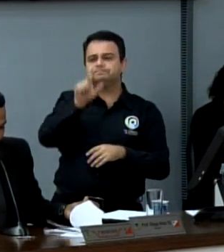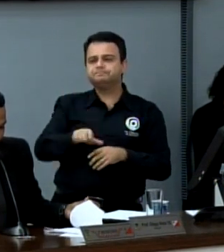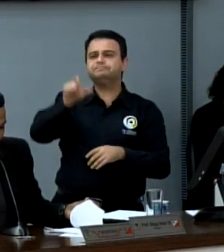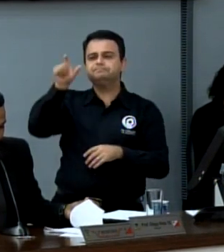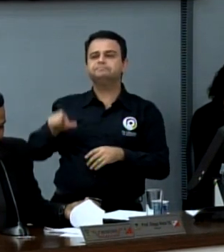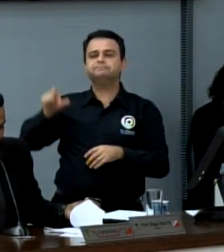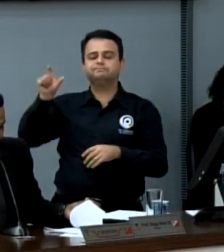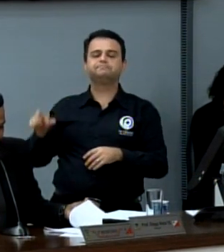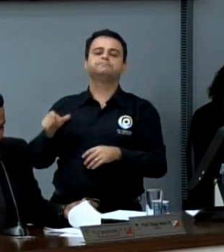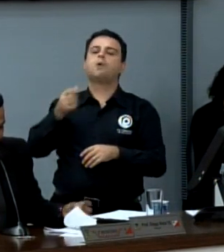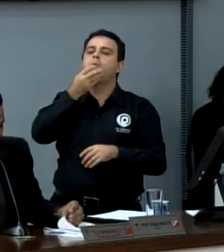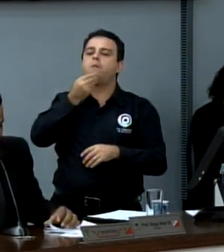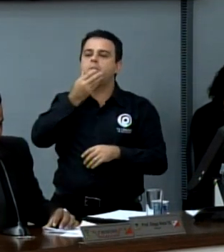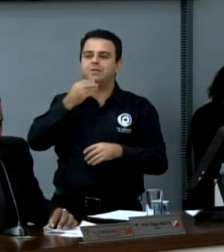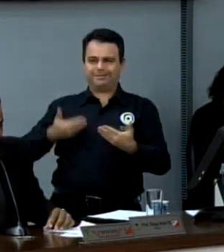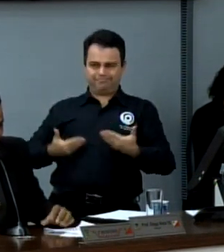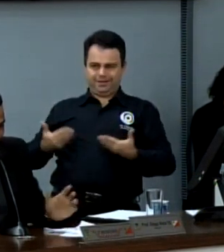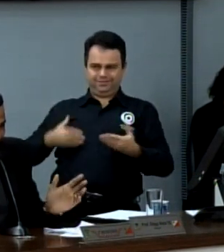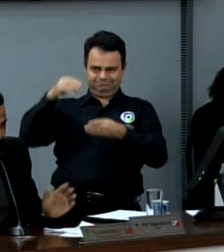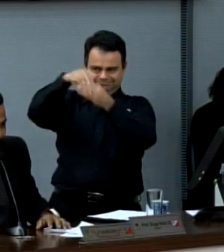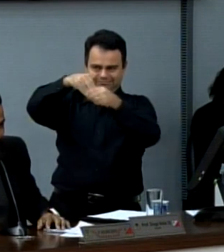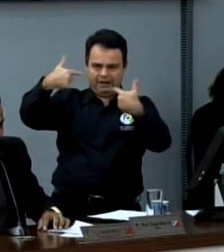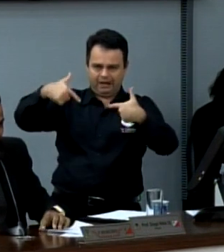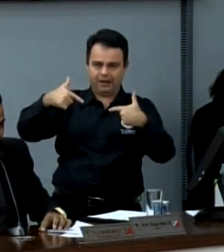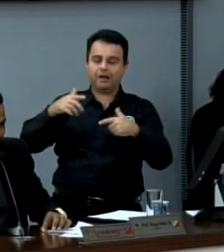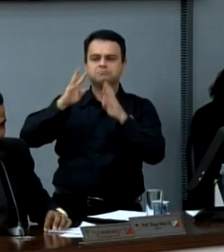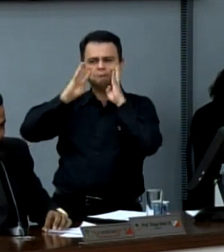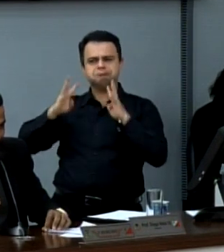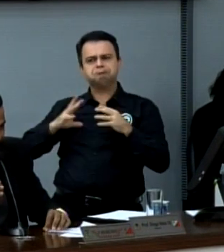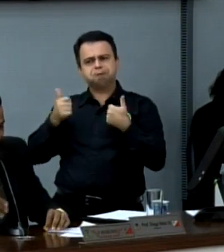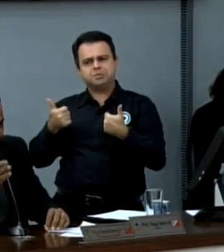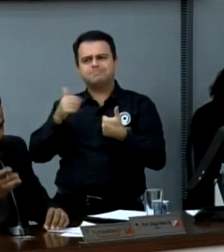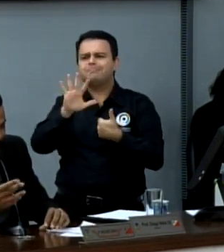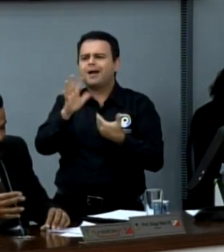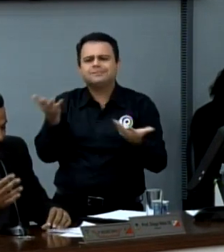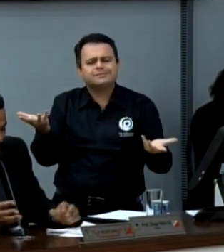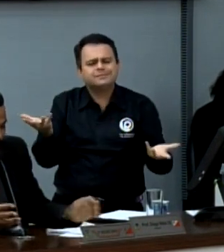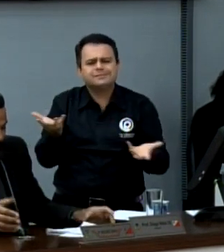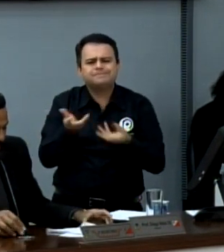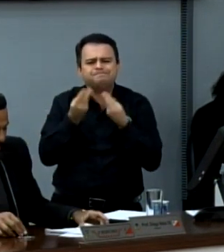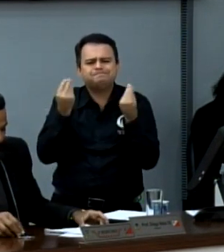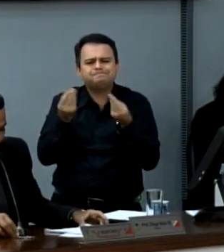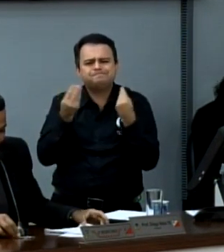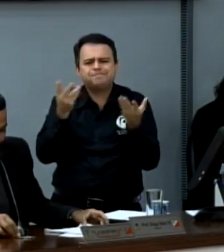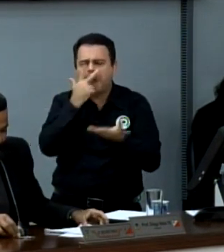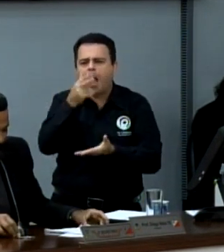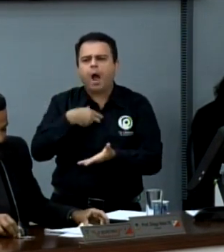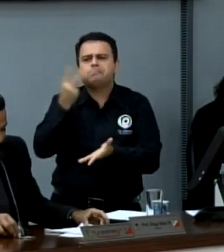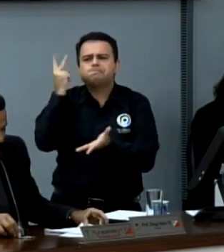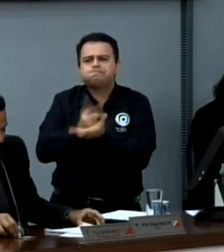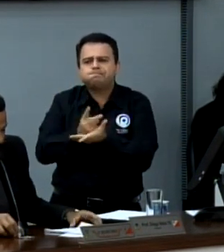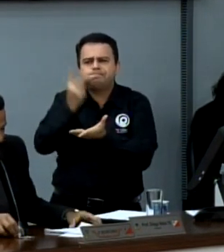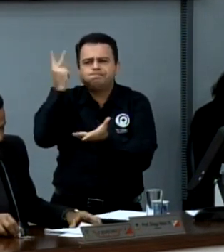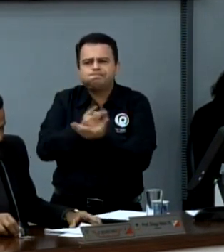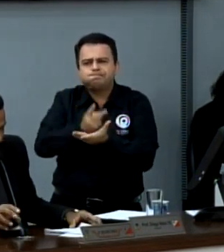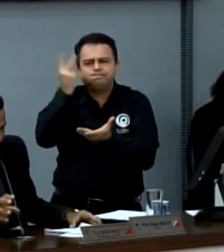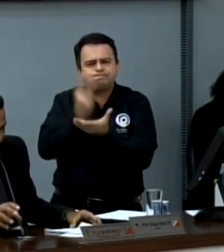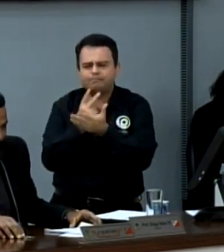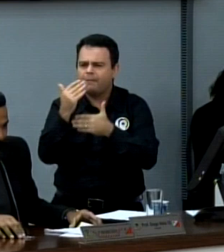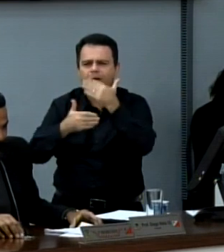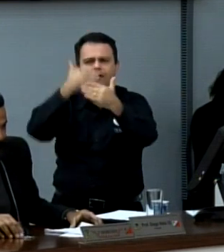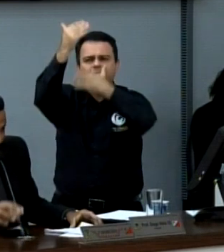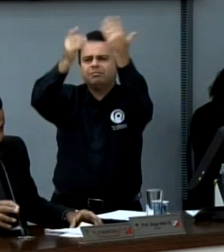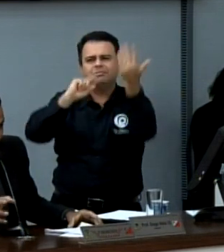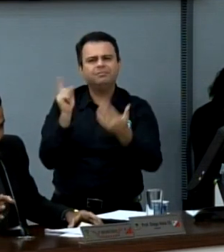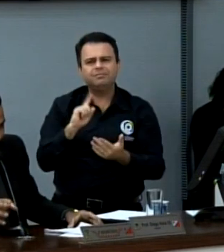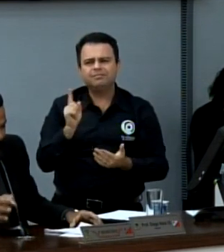e dizer que né porque que as coisas não caminham eu até assim sou muito atendido por todos secretários mas porque